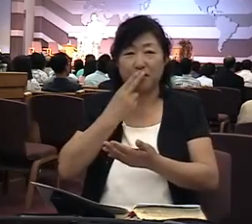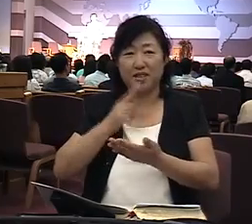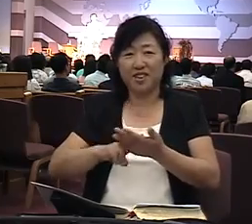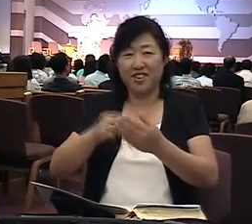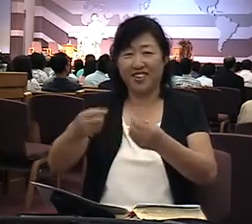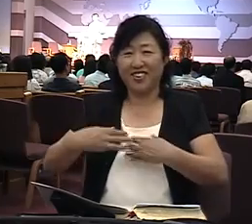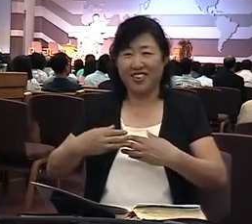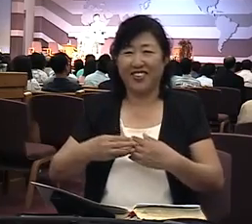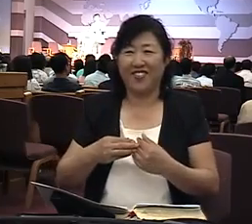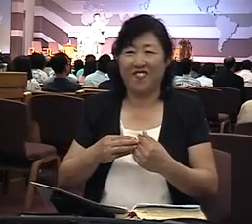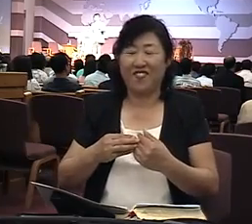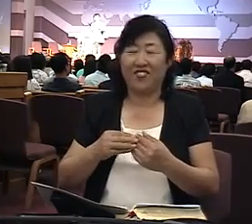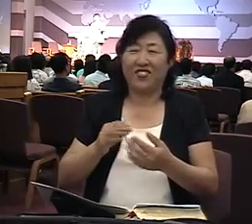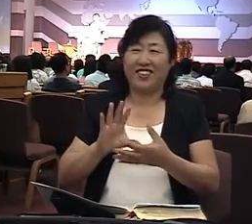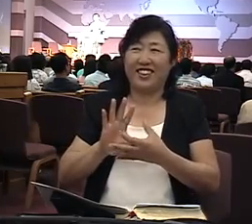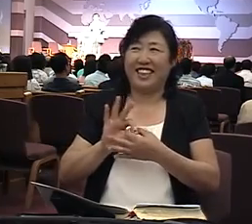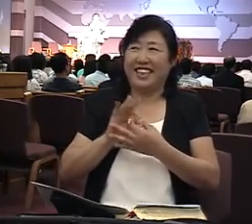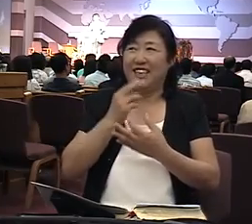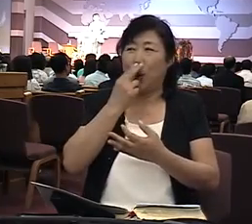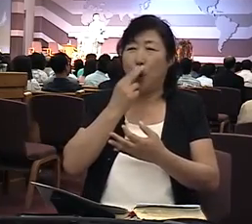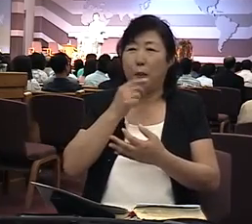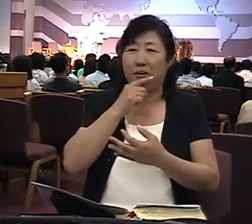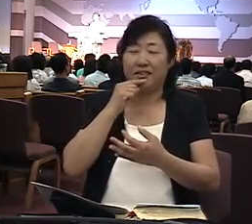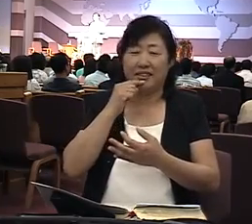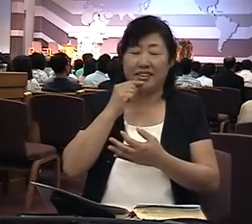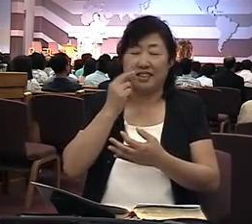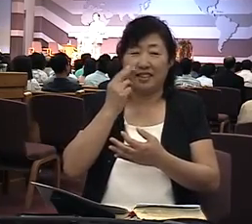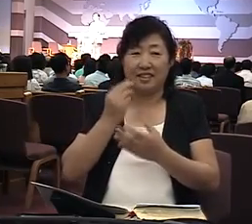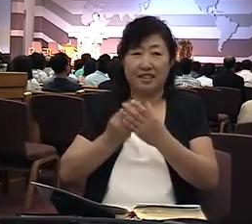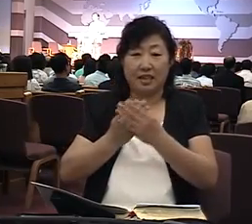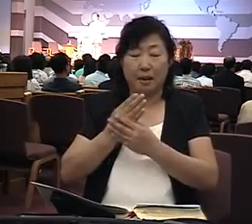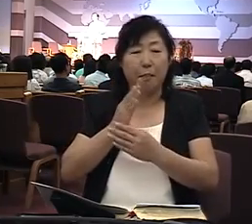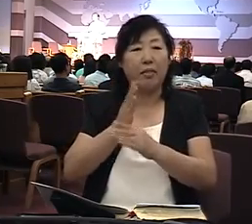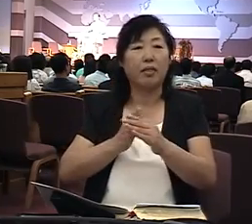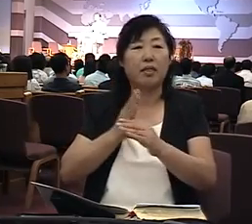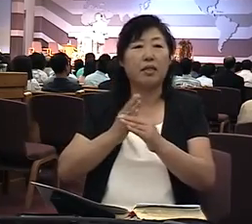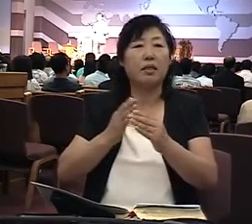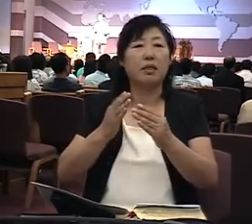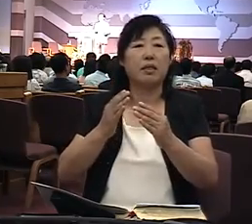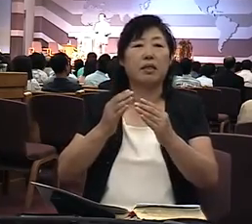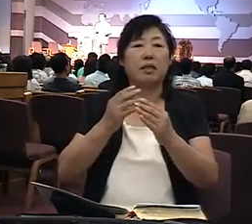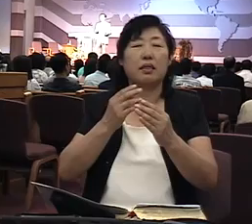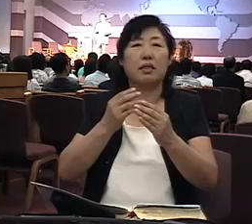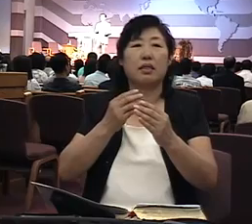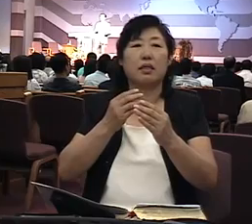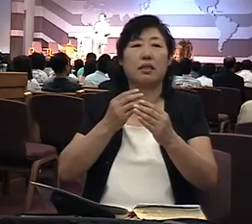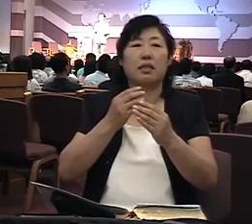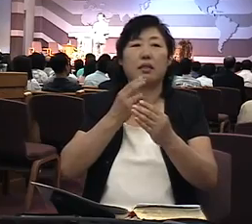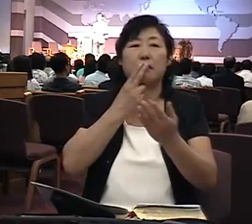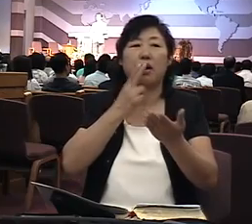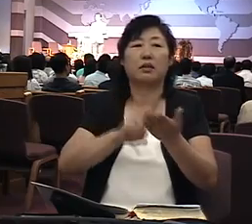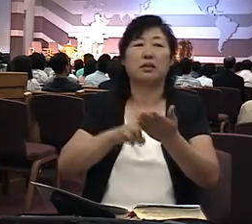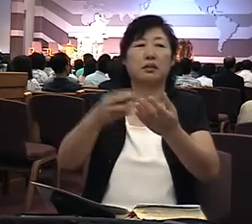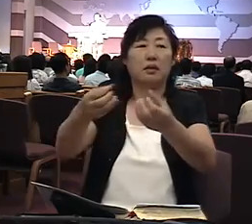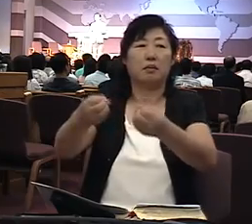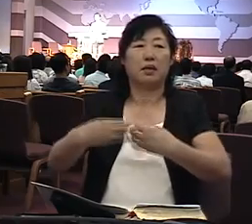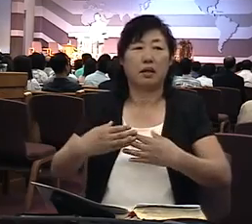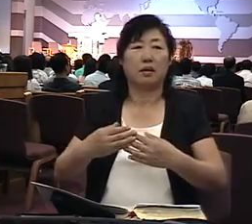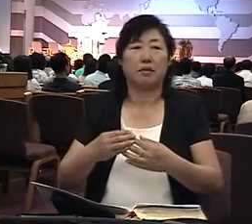하고 코피를 놔야 되는지 모르겠는데 반뿐이 못 받았는데 여러분 그래서 금년에 못 들어가게 됐다고 실망하지